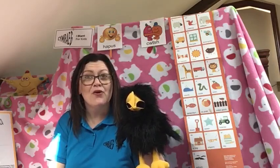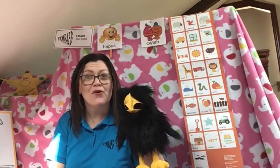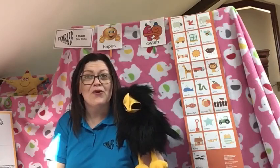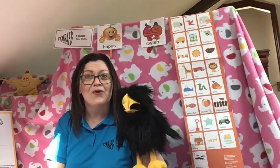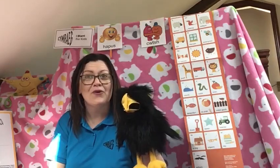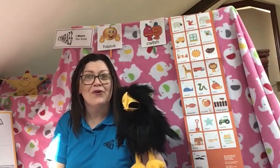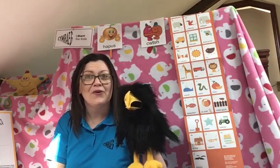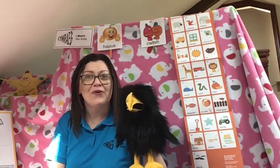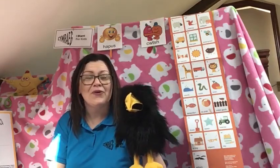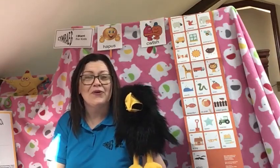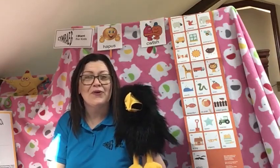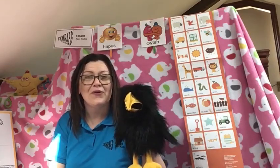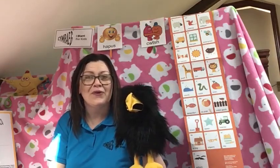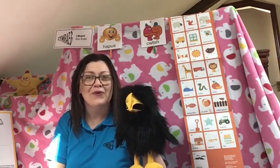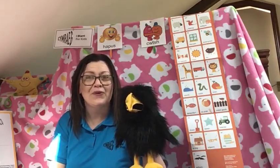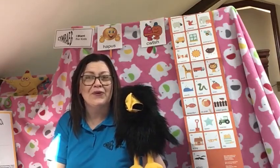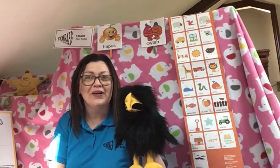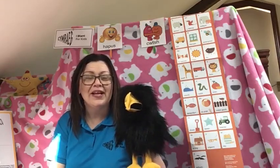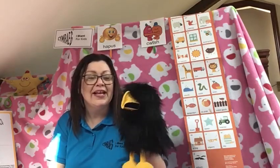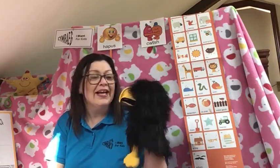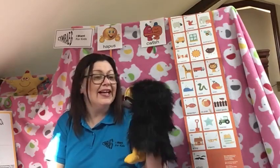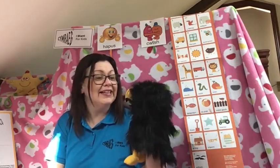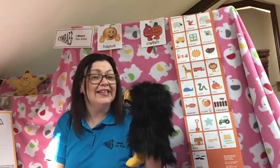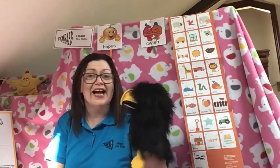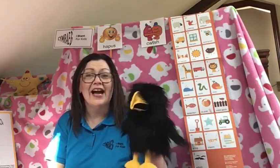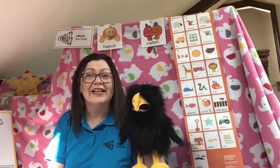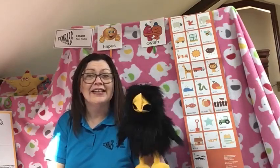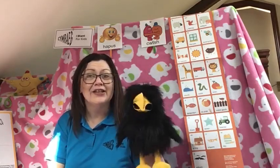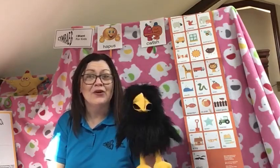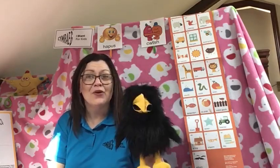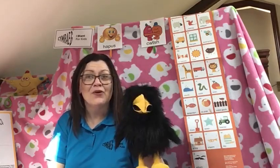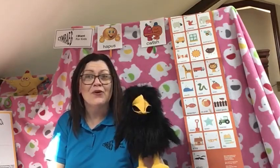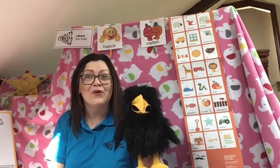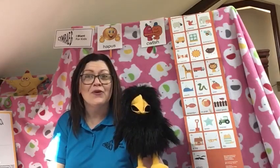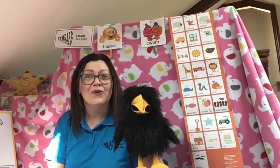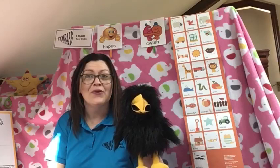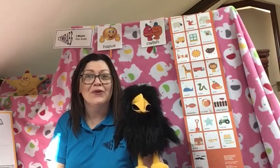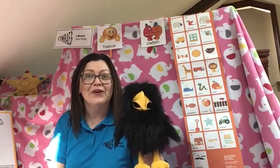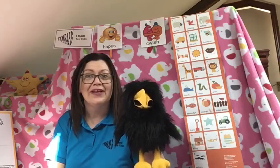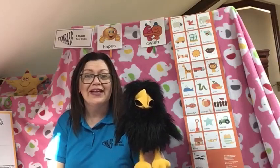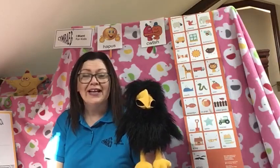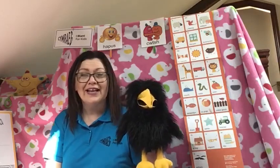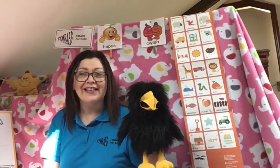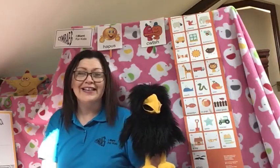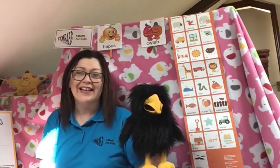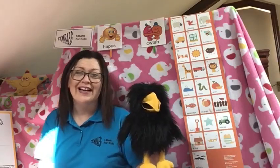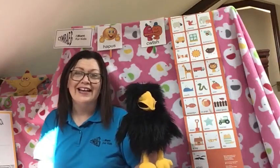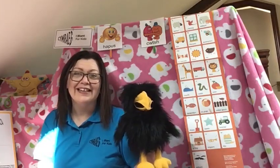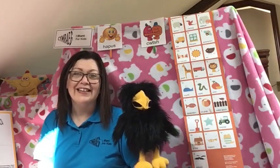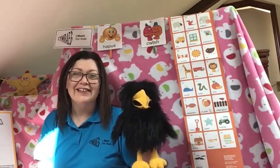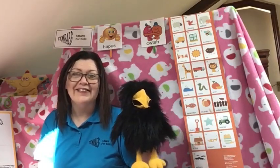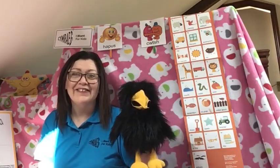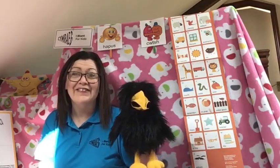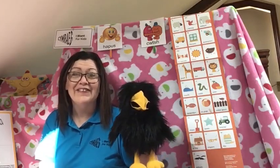ho ho ho ho ho. Yn canu ho ho ho. Yn canu ho ho